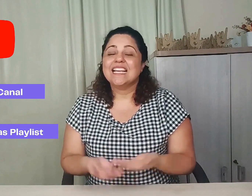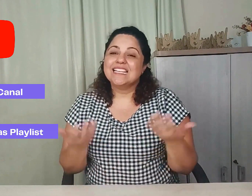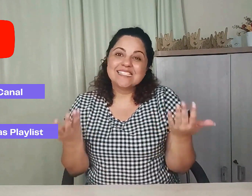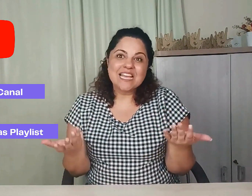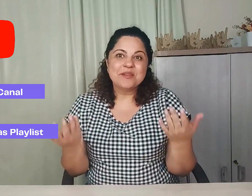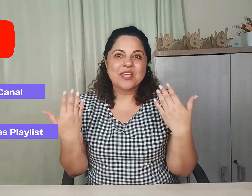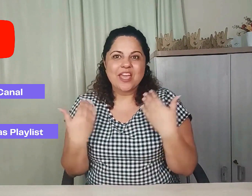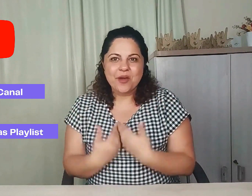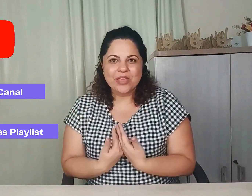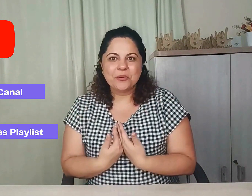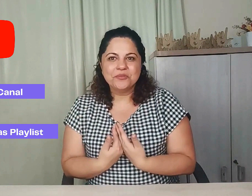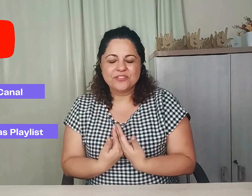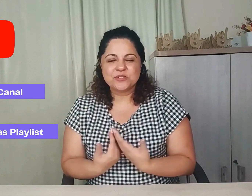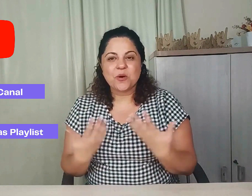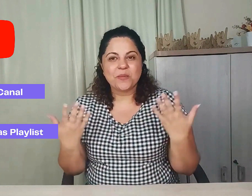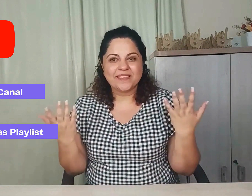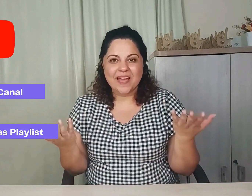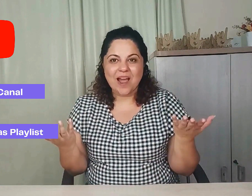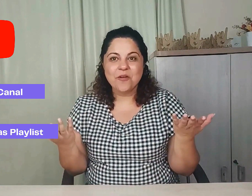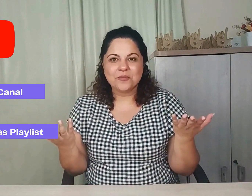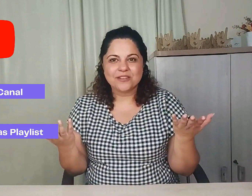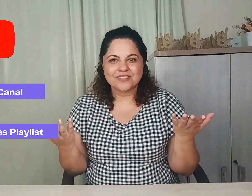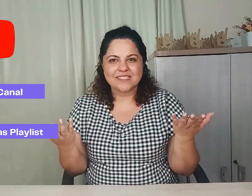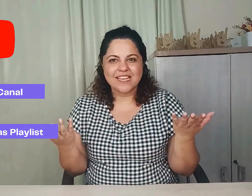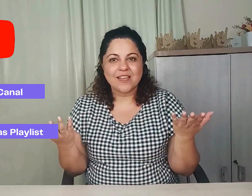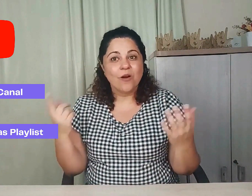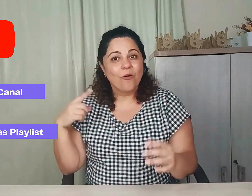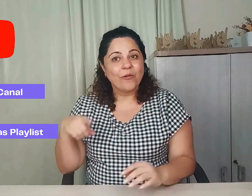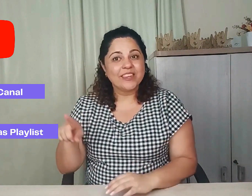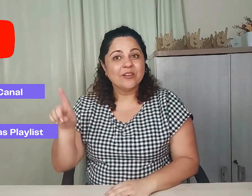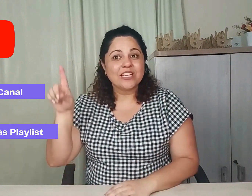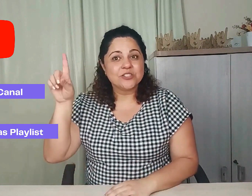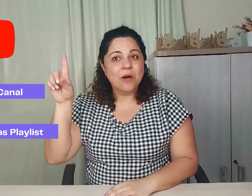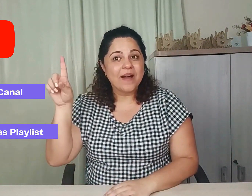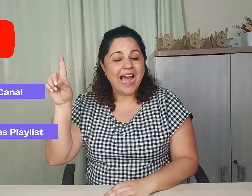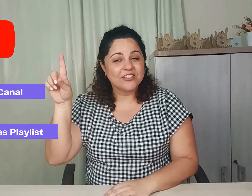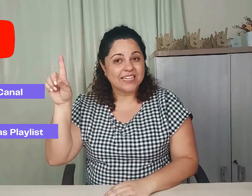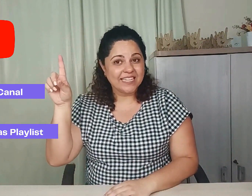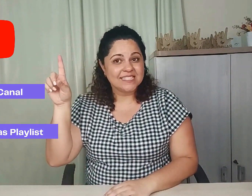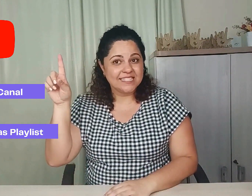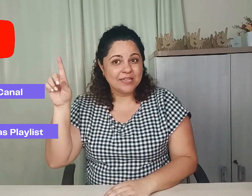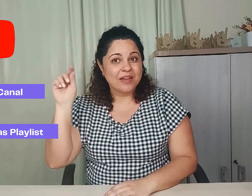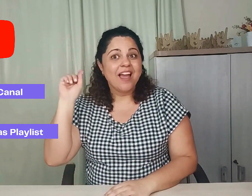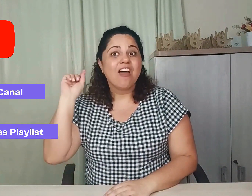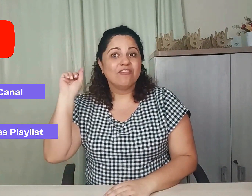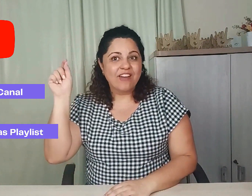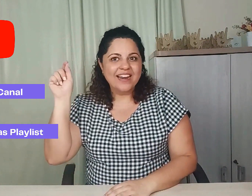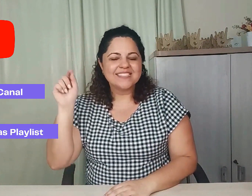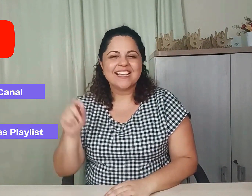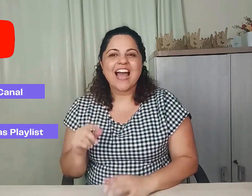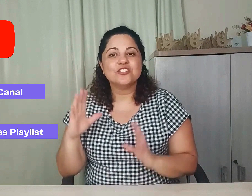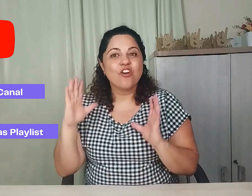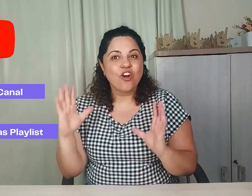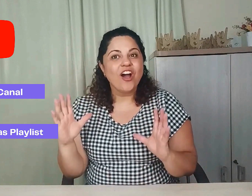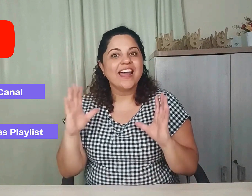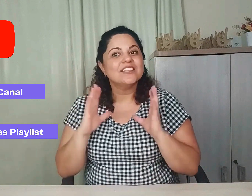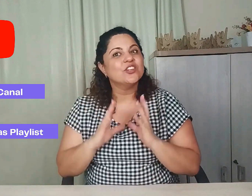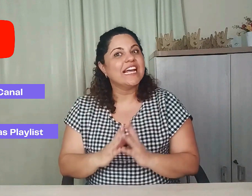E sempre que eu em algum vídeo comentar algo para você, ou então deixar um card aqui em cima, vá nesse card correlacionado